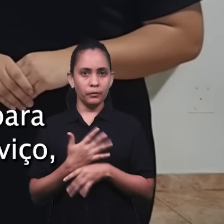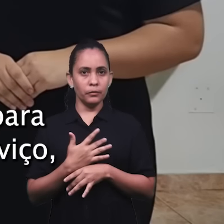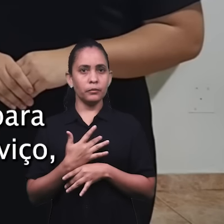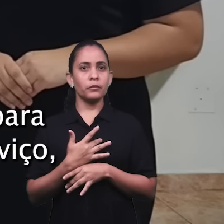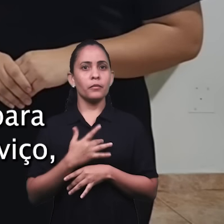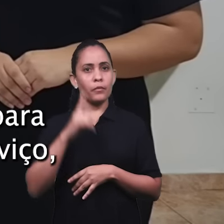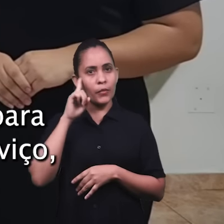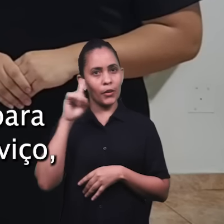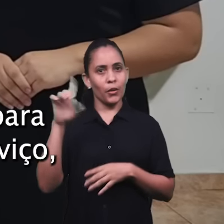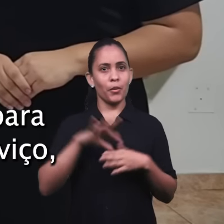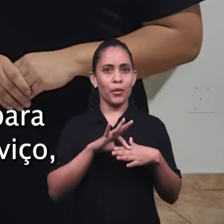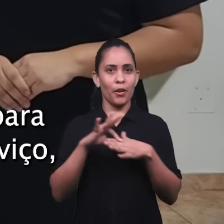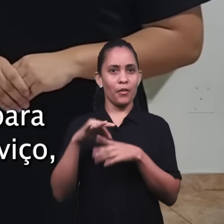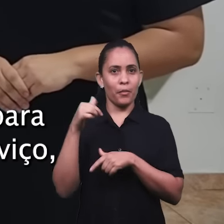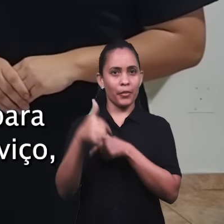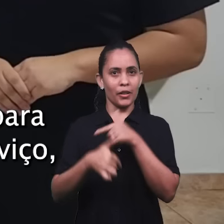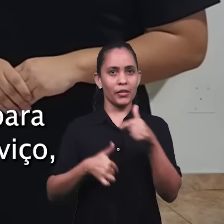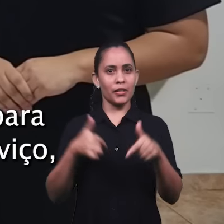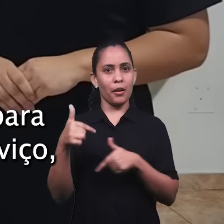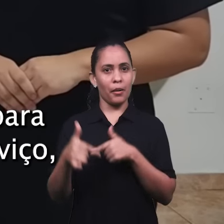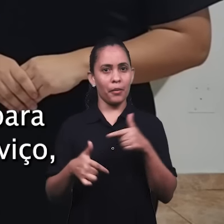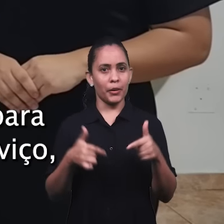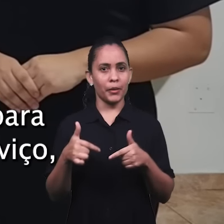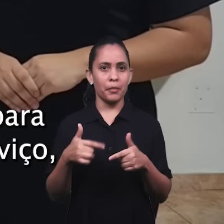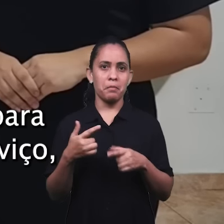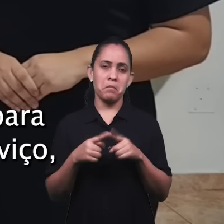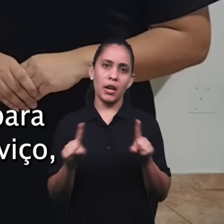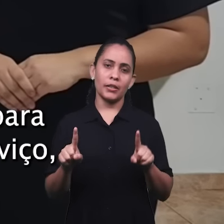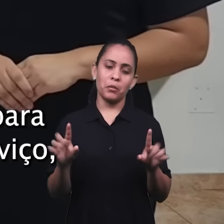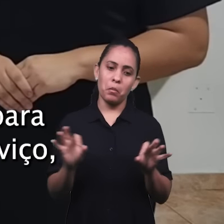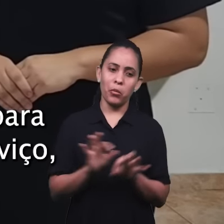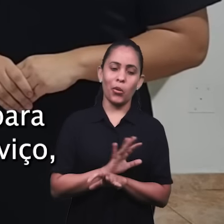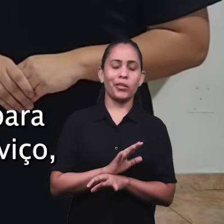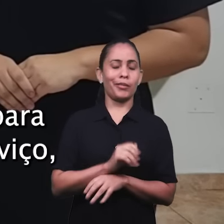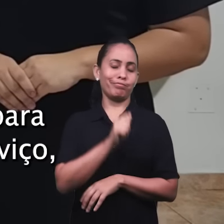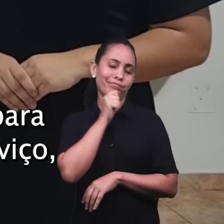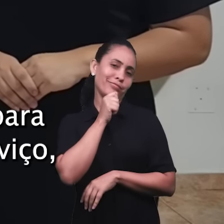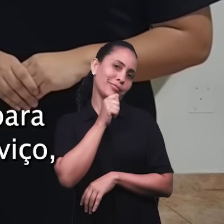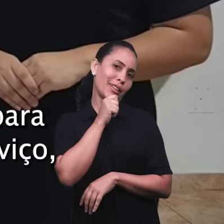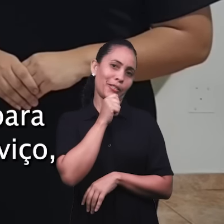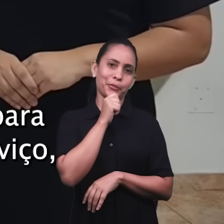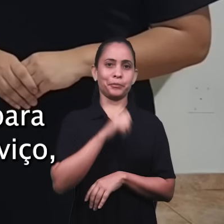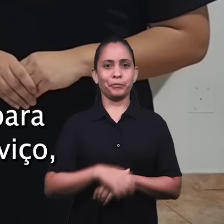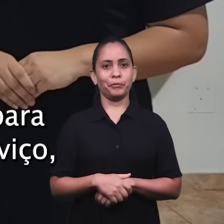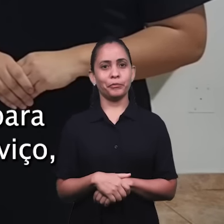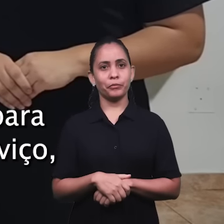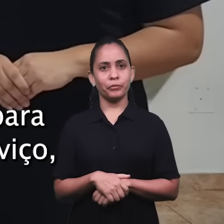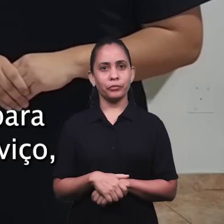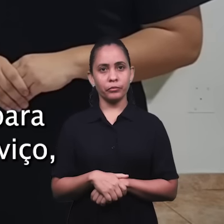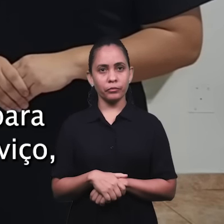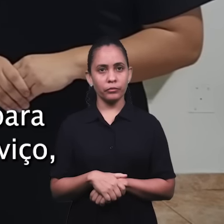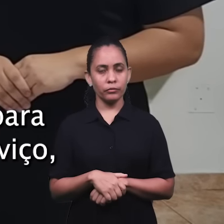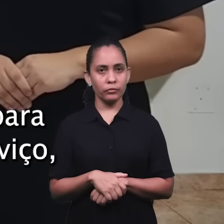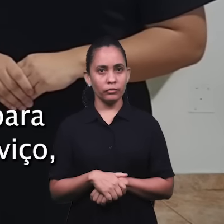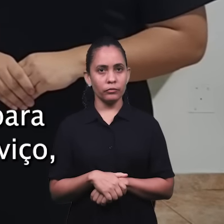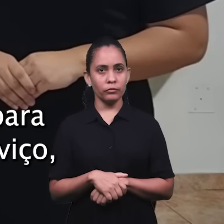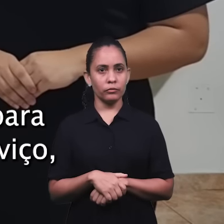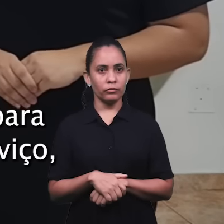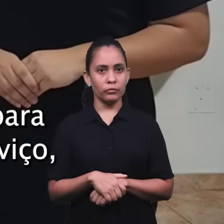pandemia, volví aquí a Santa Cruz y el Señor me levantó para el servicio de señas, pero yo aún